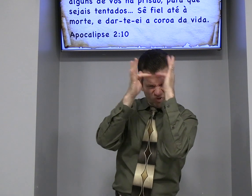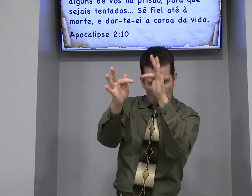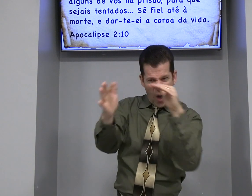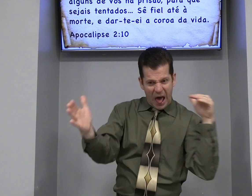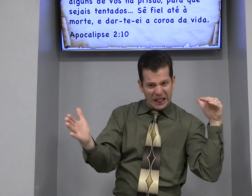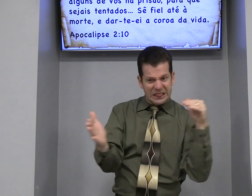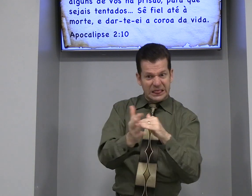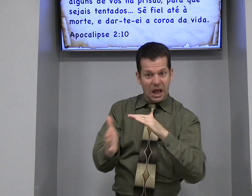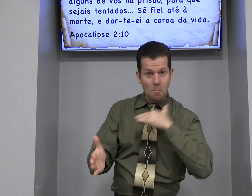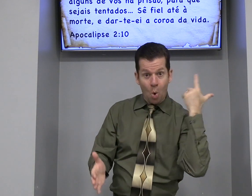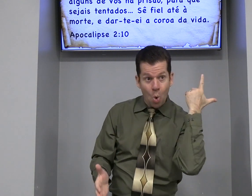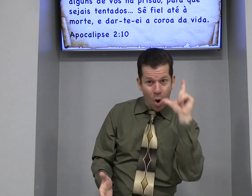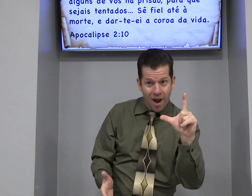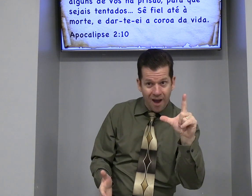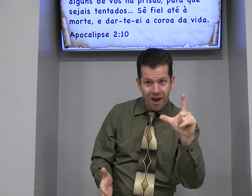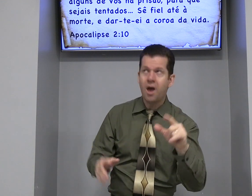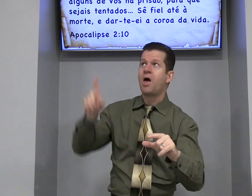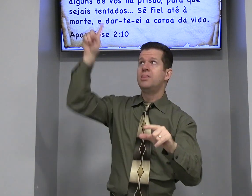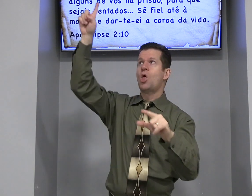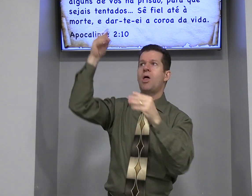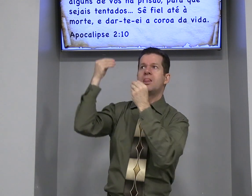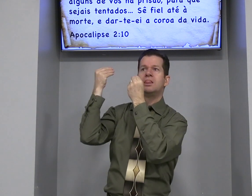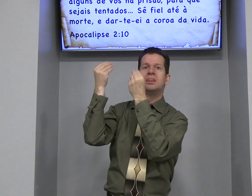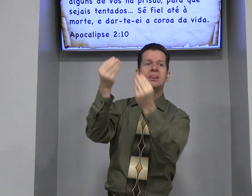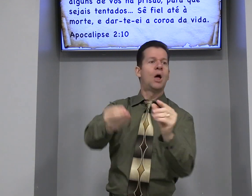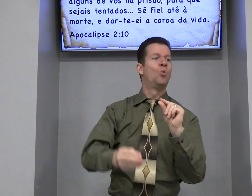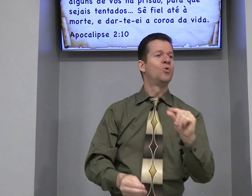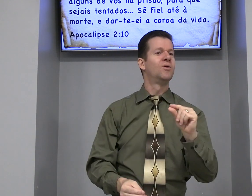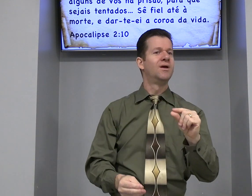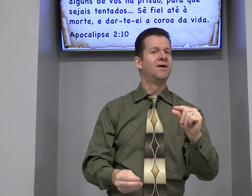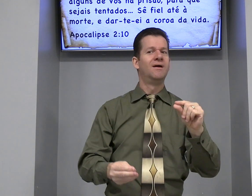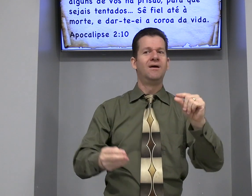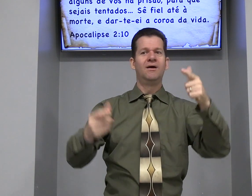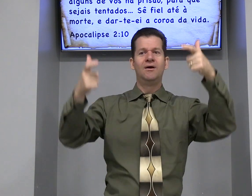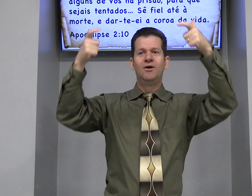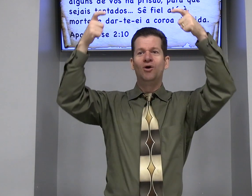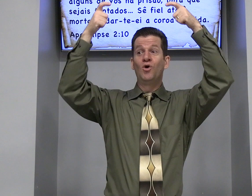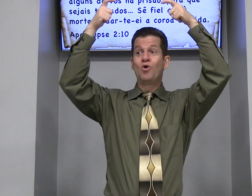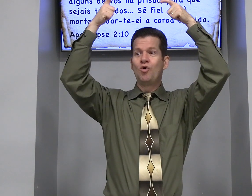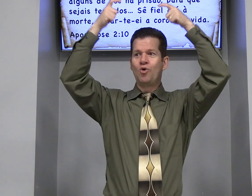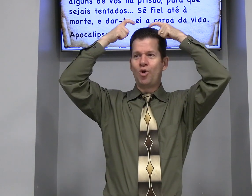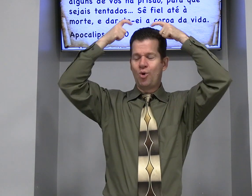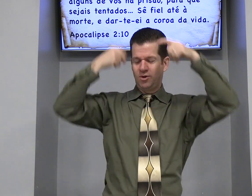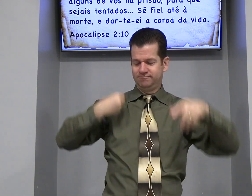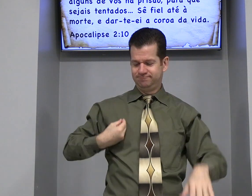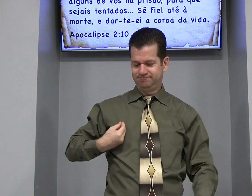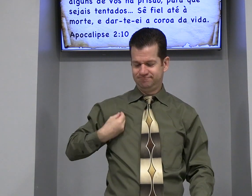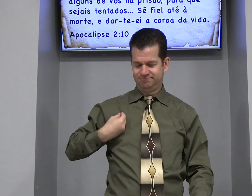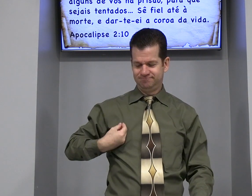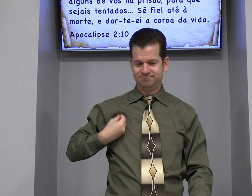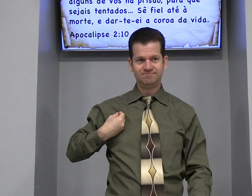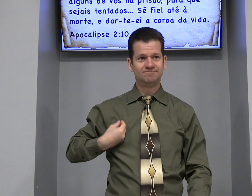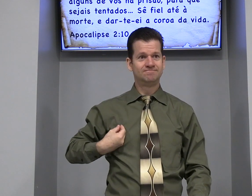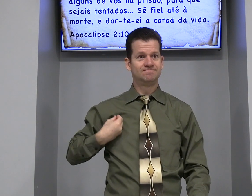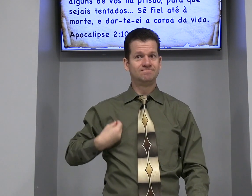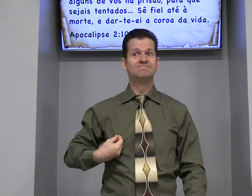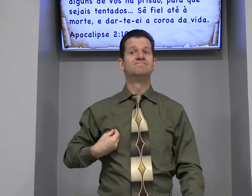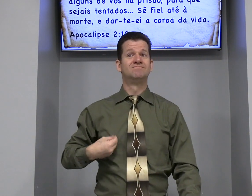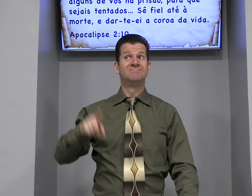Ser fiel até a morte consegue? Dar-te é o quê? Coroa de vida.